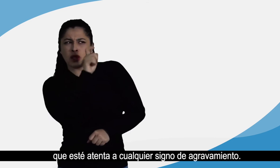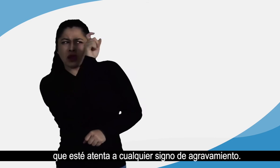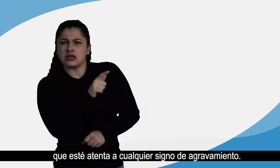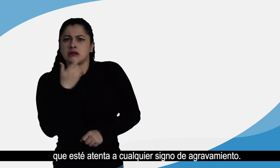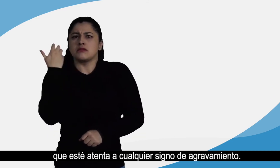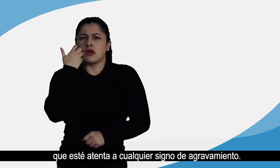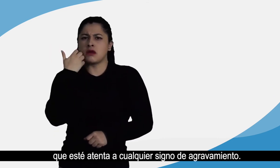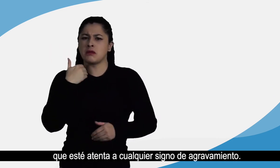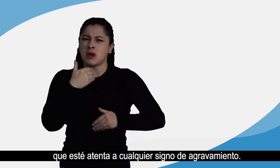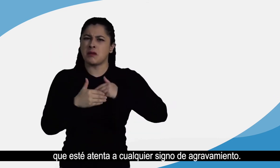de agravamiento